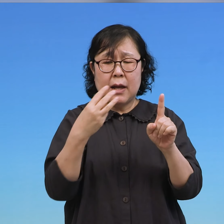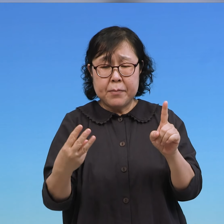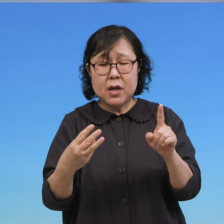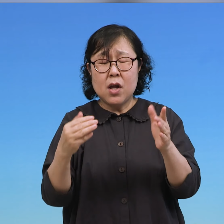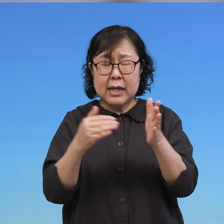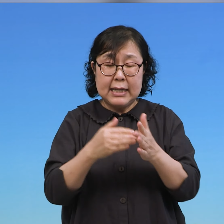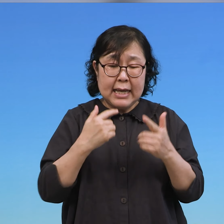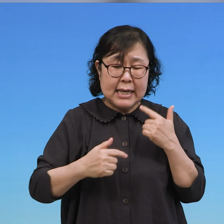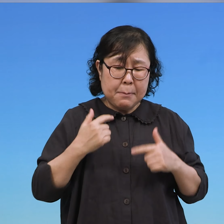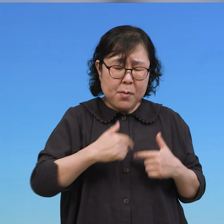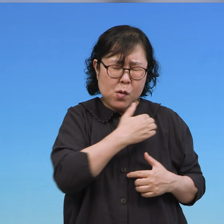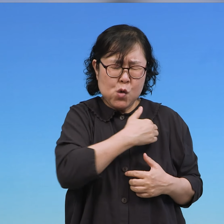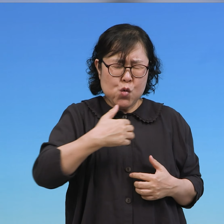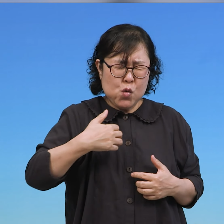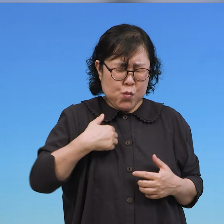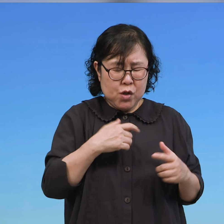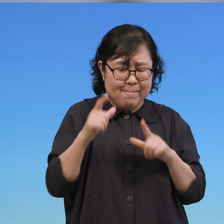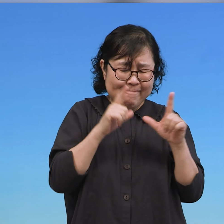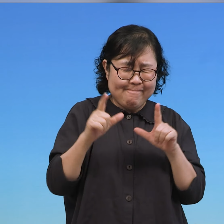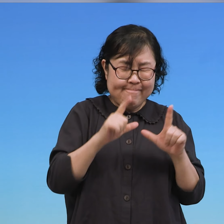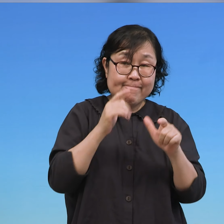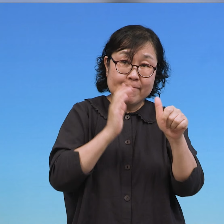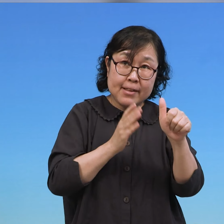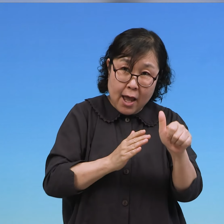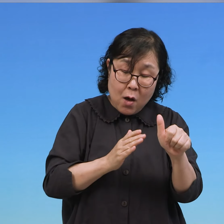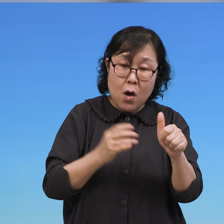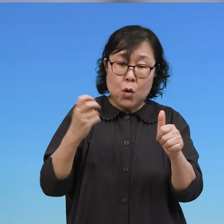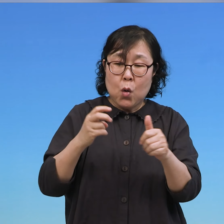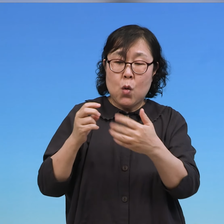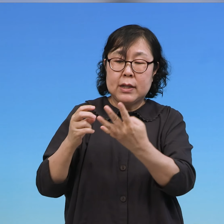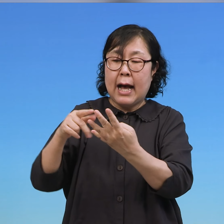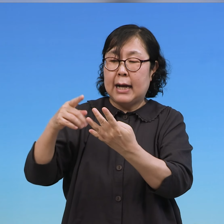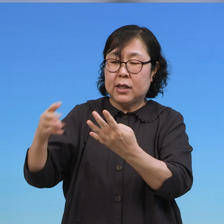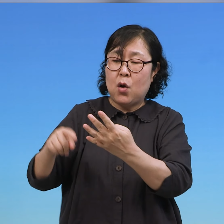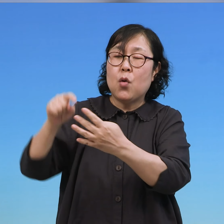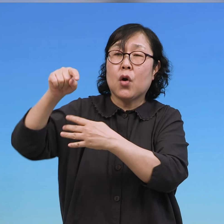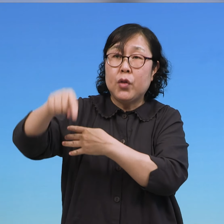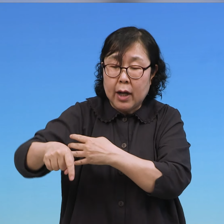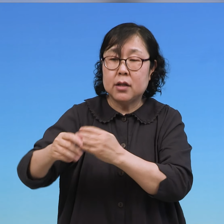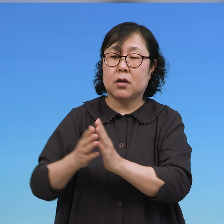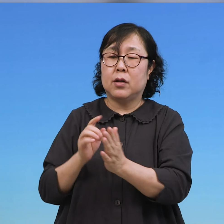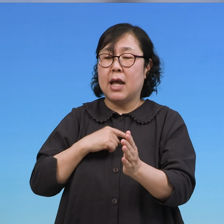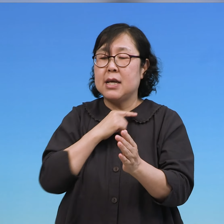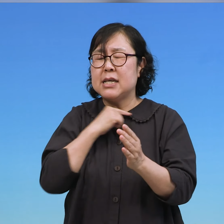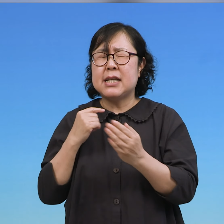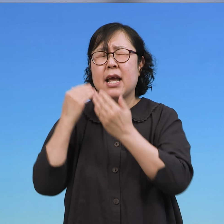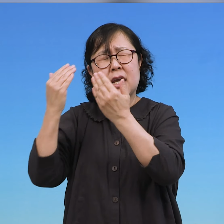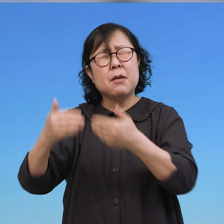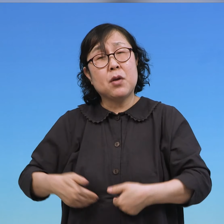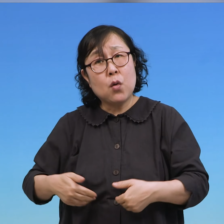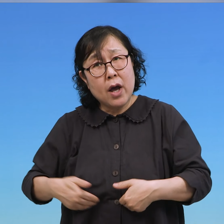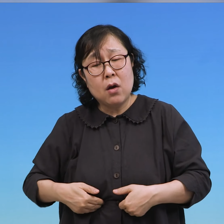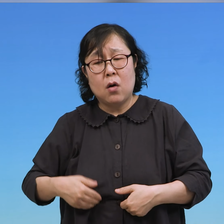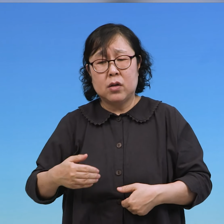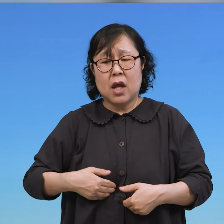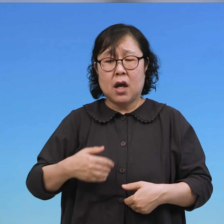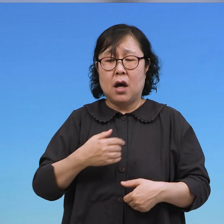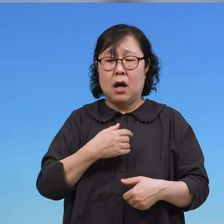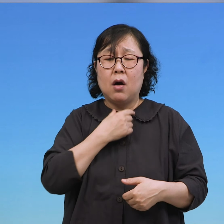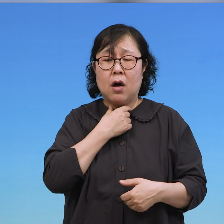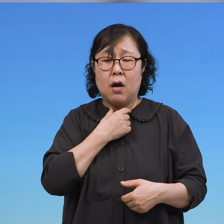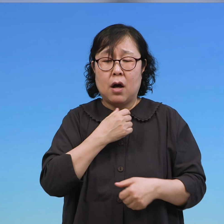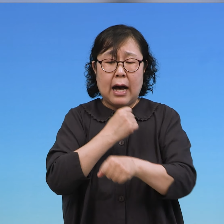기쁨을 충분히 누리셔야 돼요. 그리고 4절로 건너가는 거 참 대가지불이 있고 안 해도